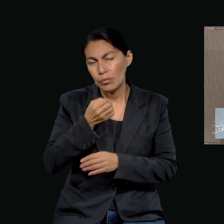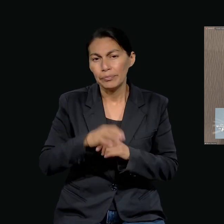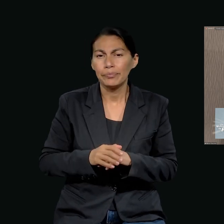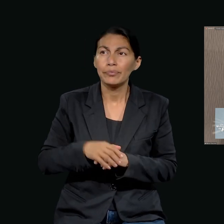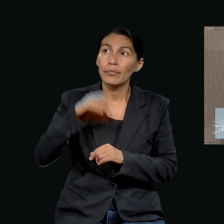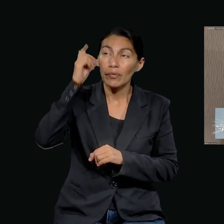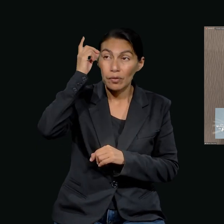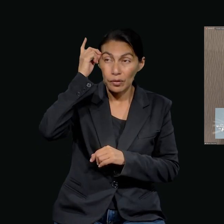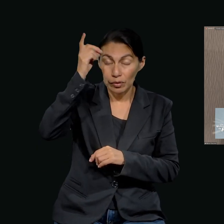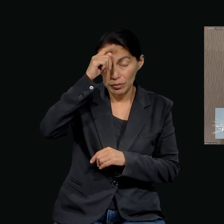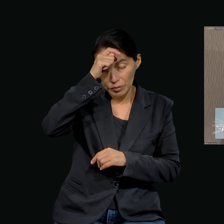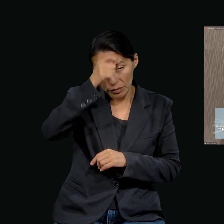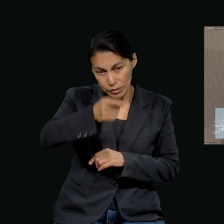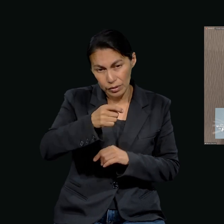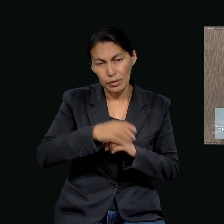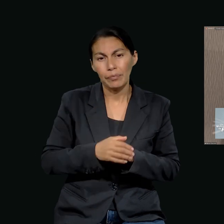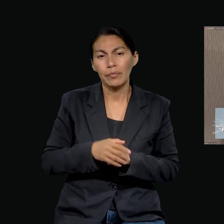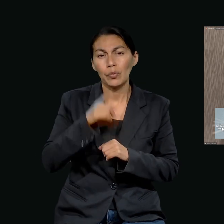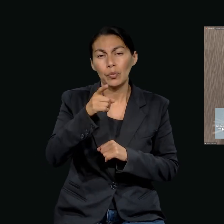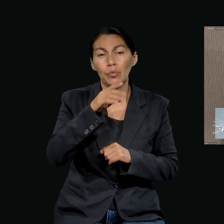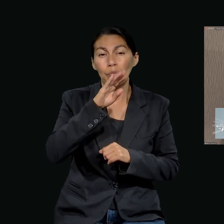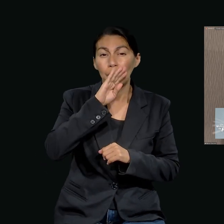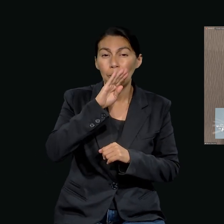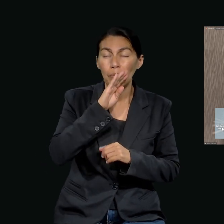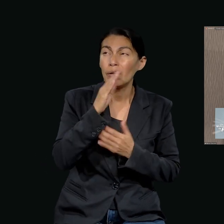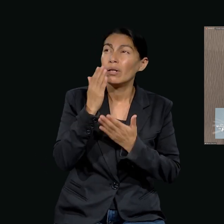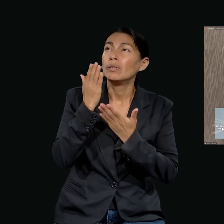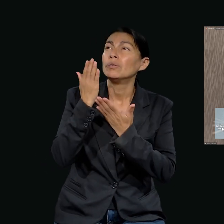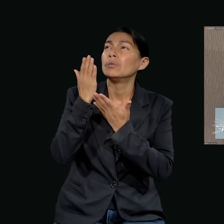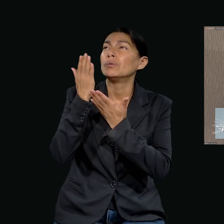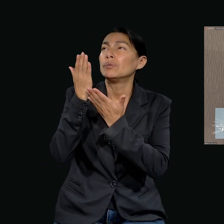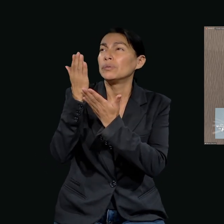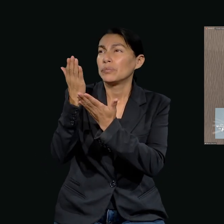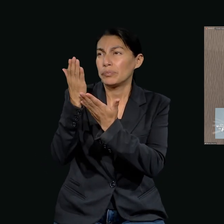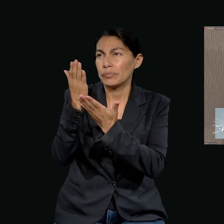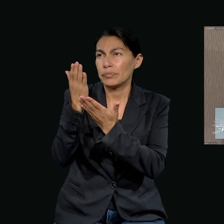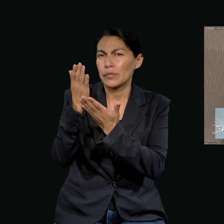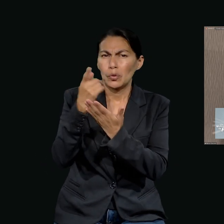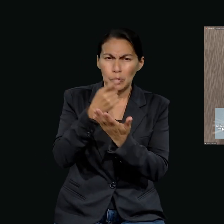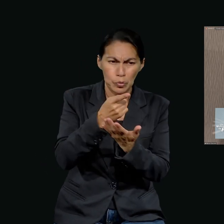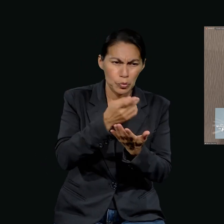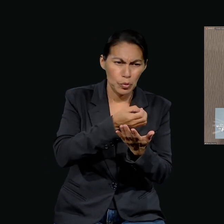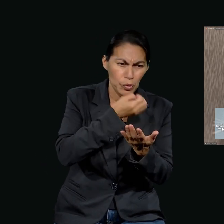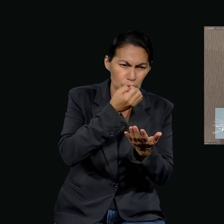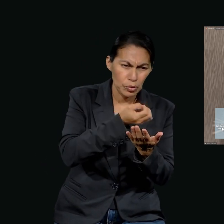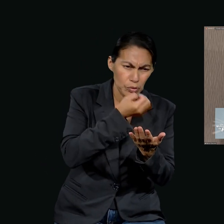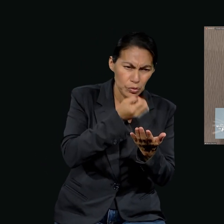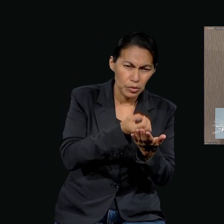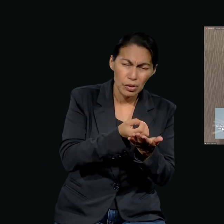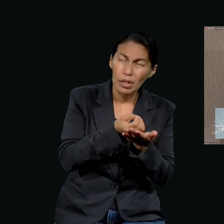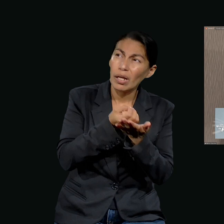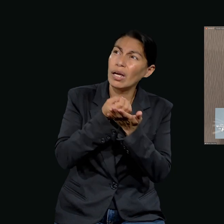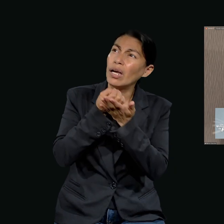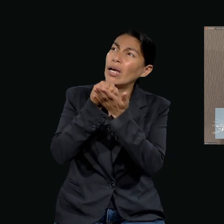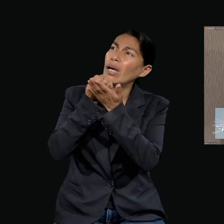Dios Lo proteja De todo mal Como madre Creyente Piadosa